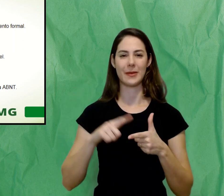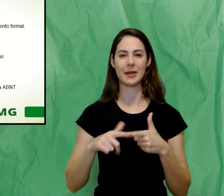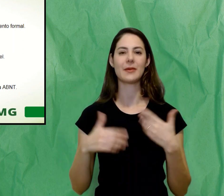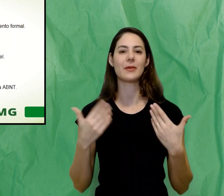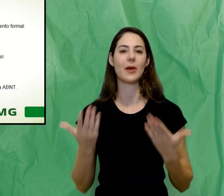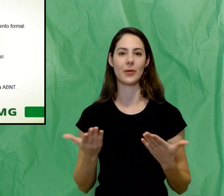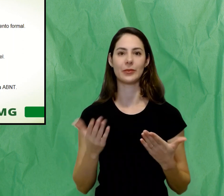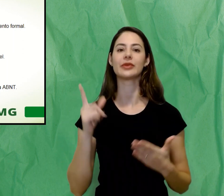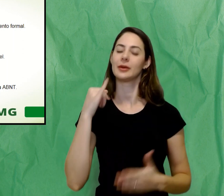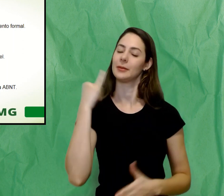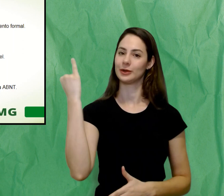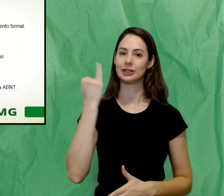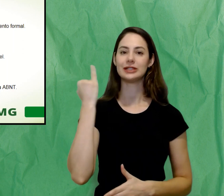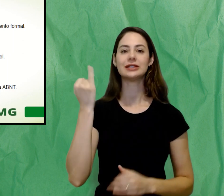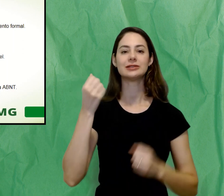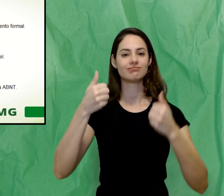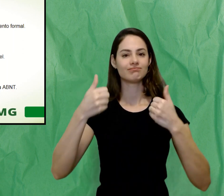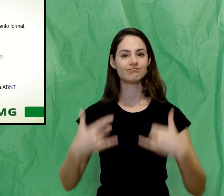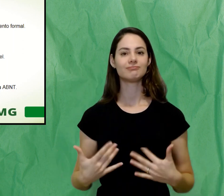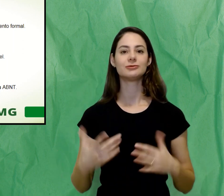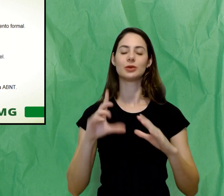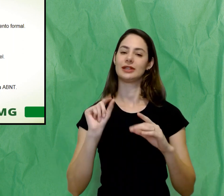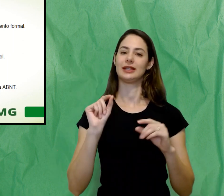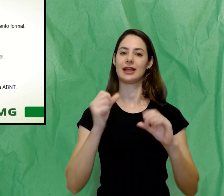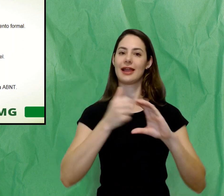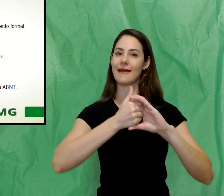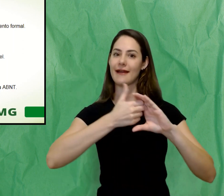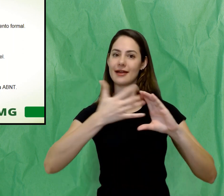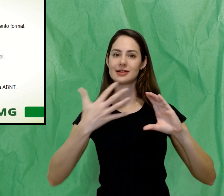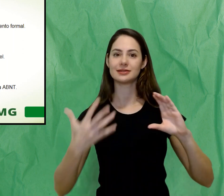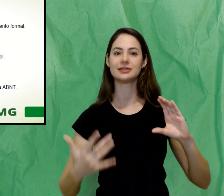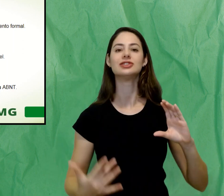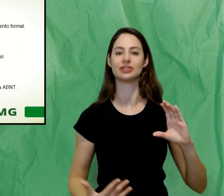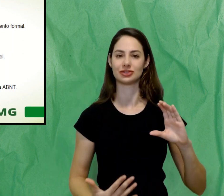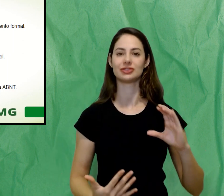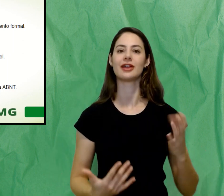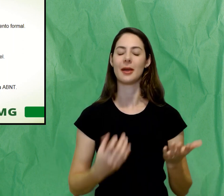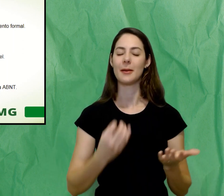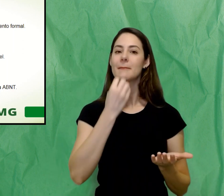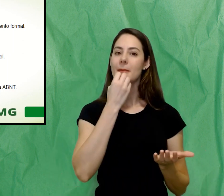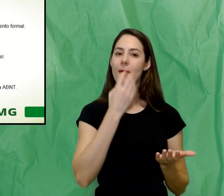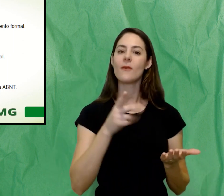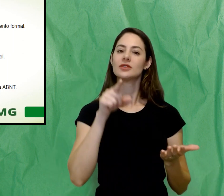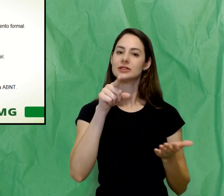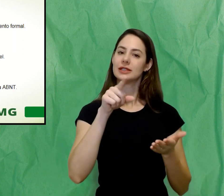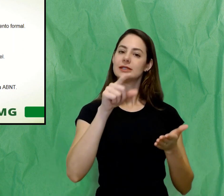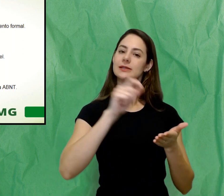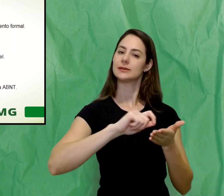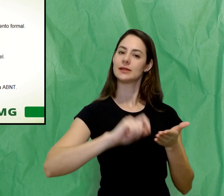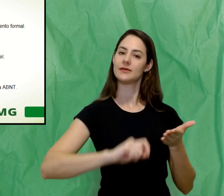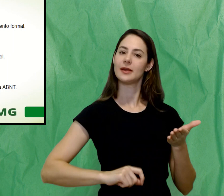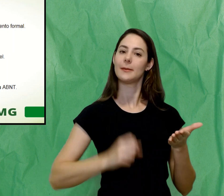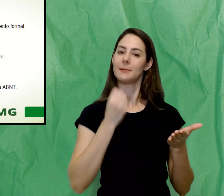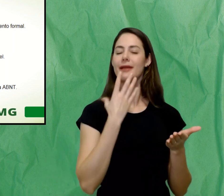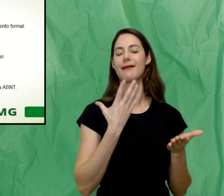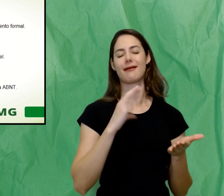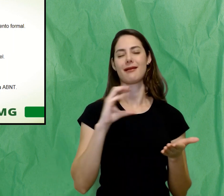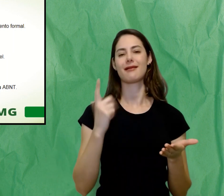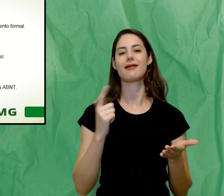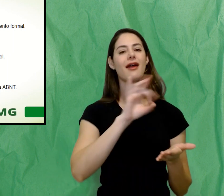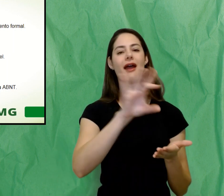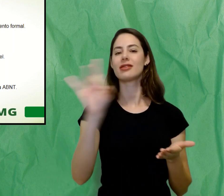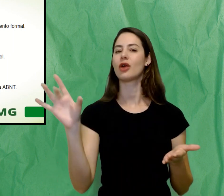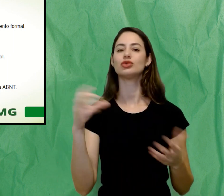importante destacar que essas características, né, servem para uma boa redação. E óbvio, cada um tem seu estilo de